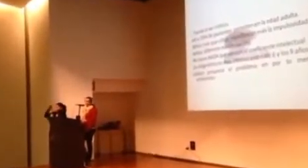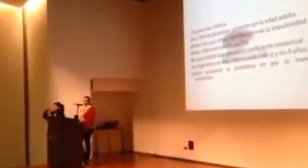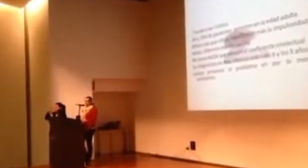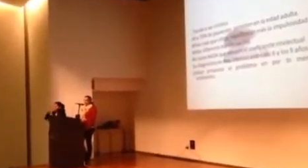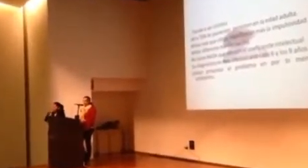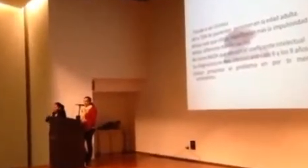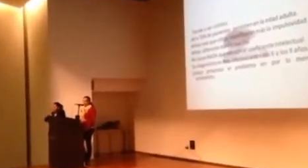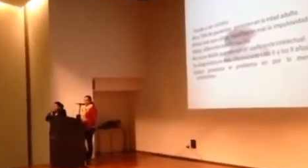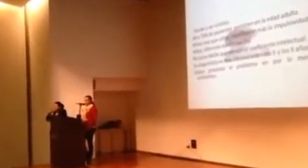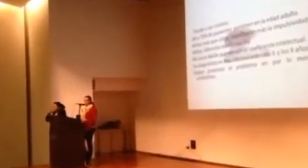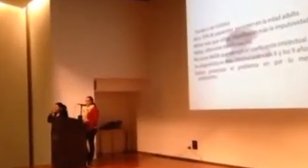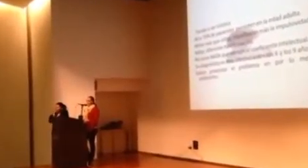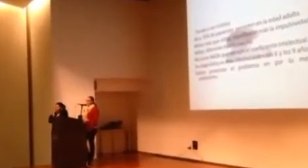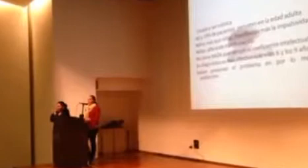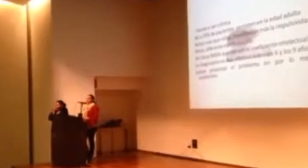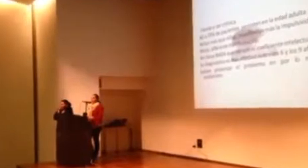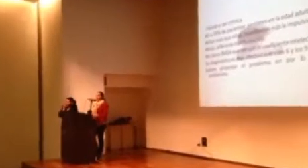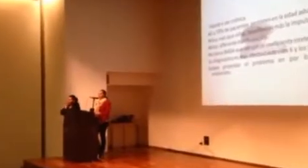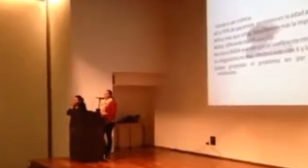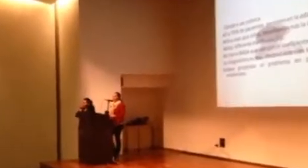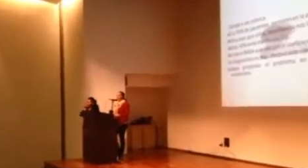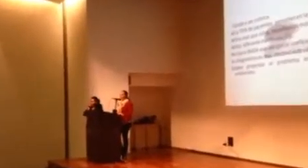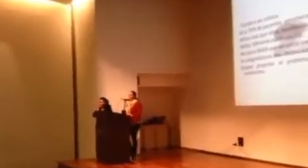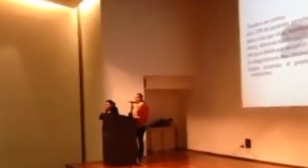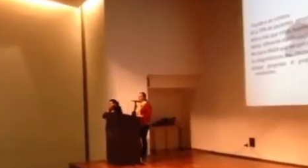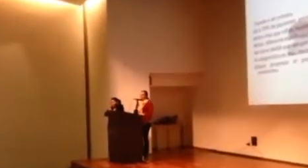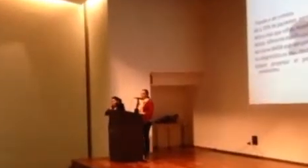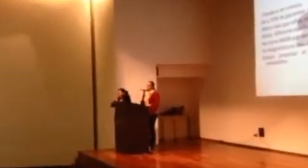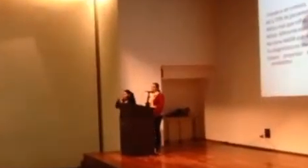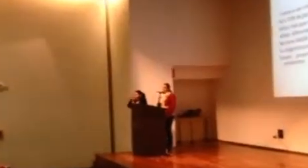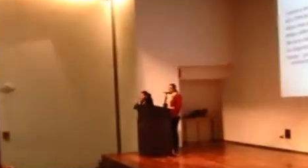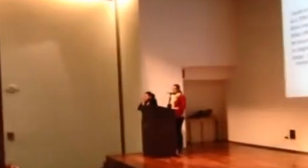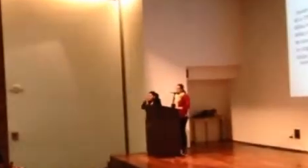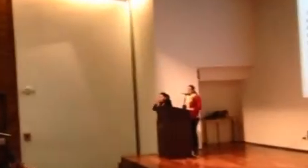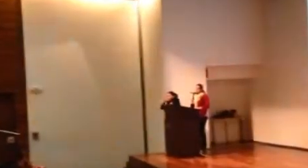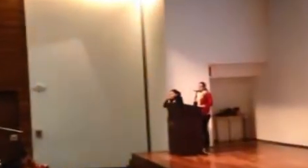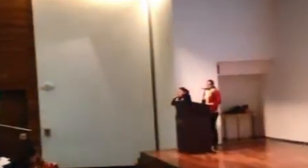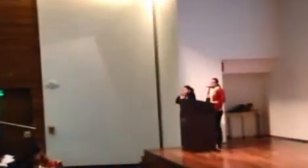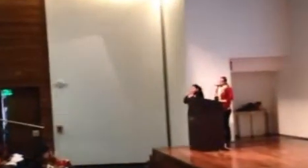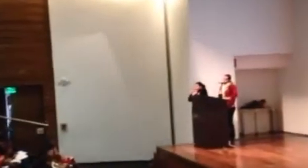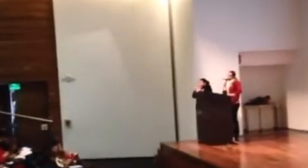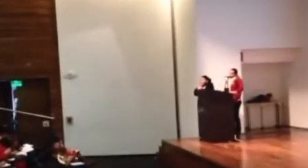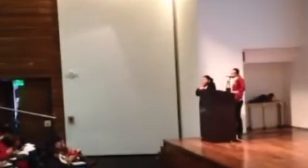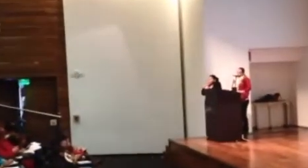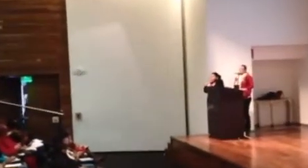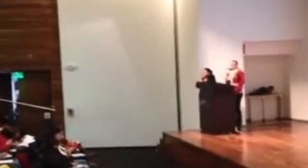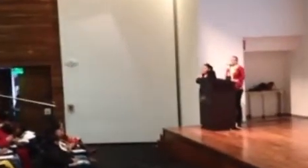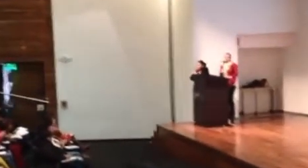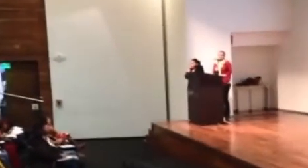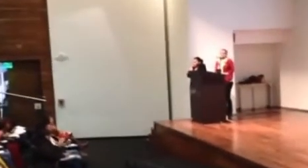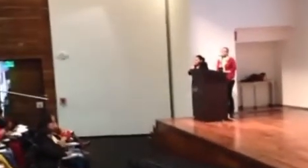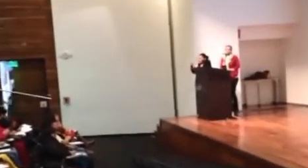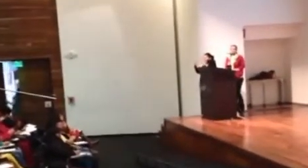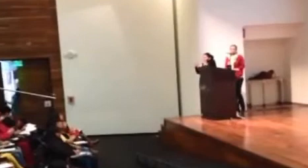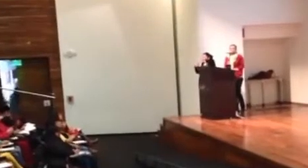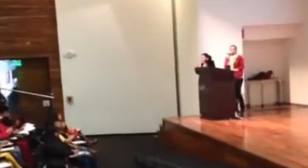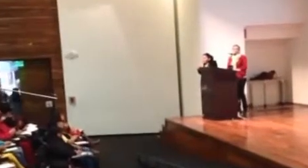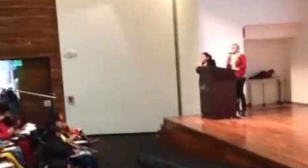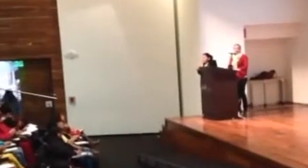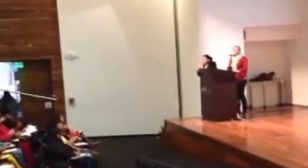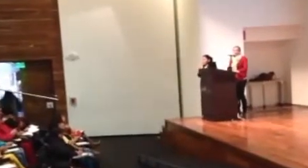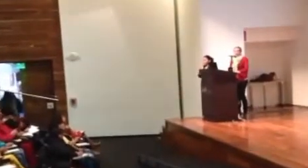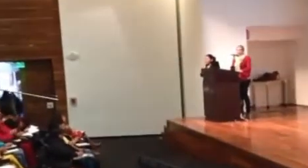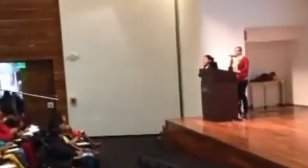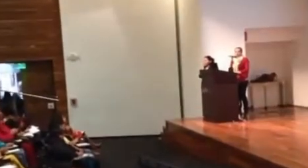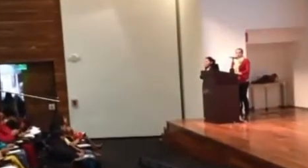No está comprobado. Digamos que es una compensación emocional que algunas personas han tratado de hacer